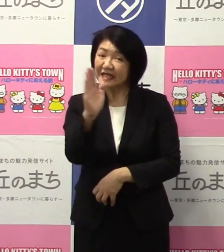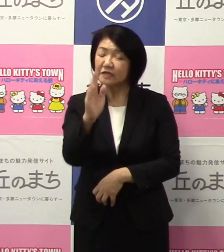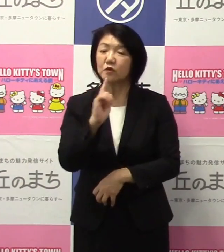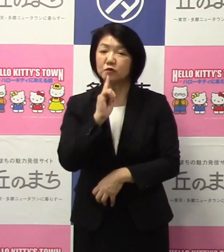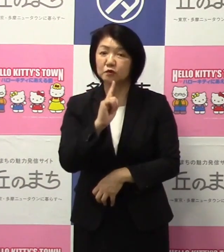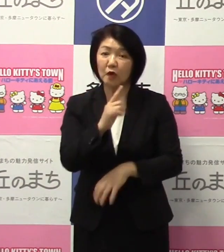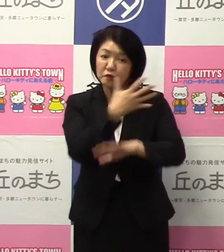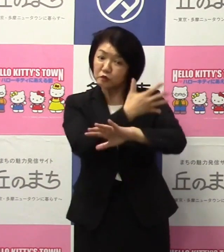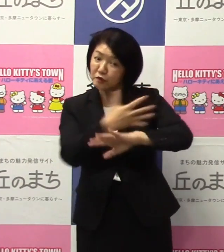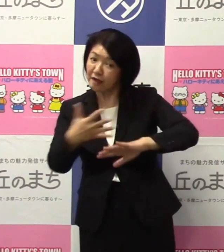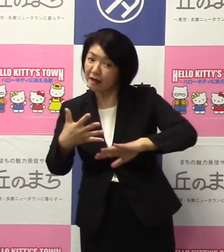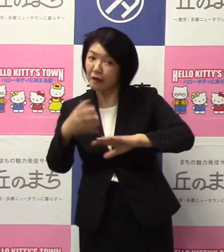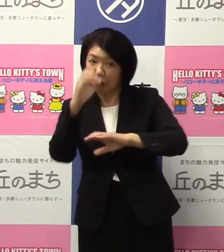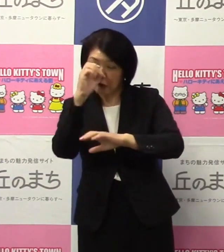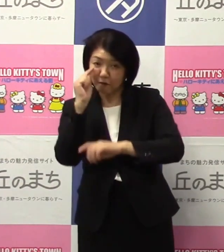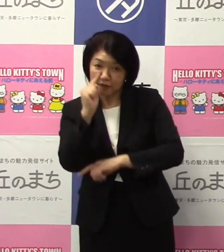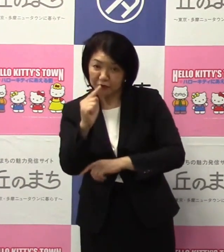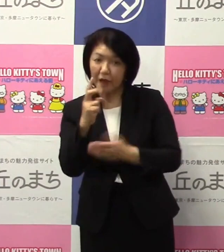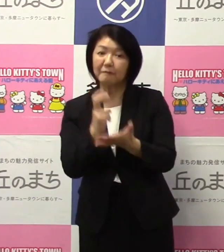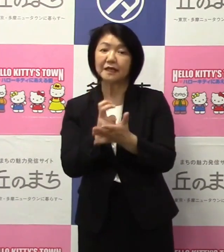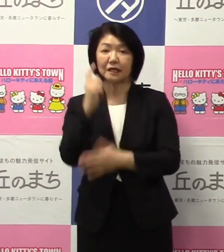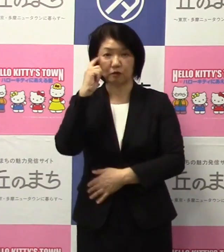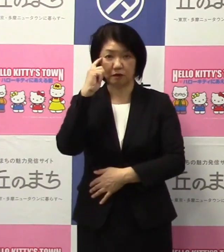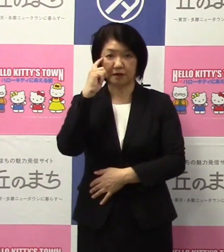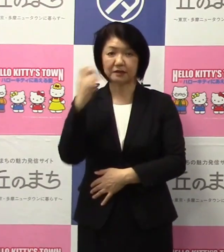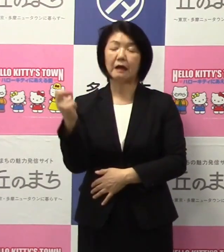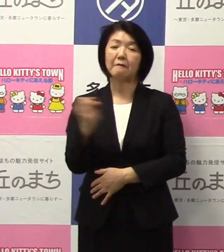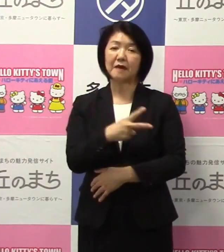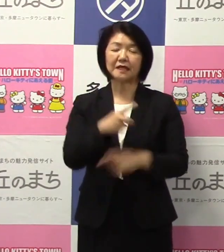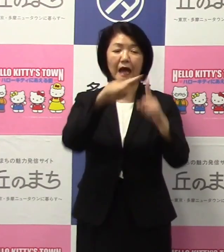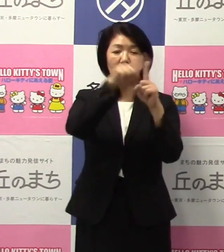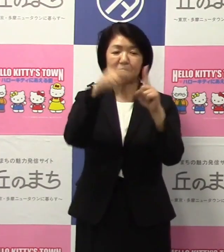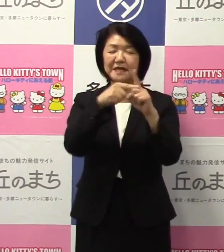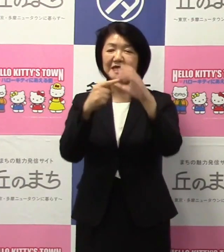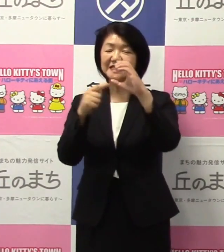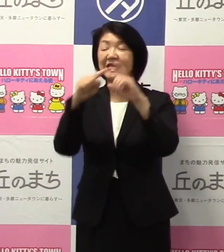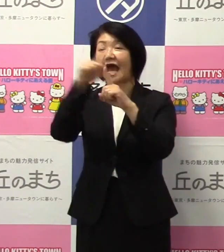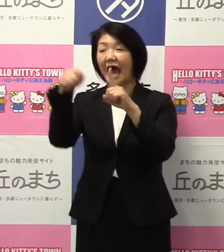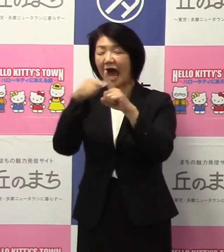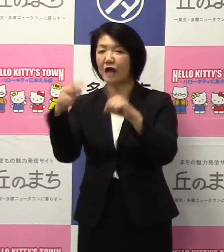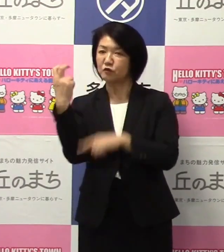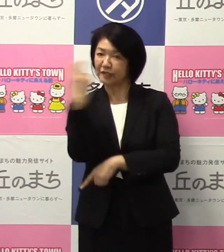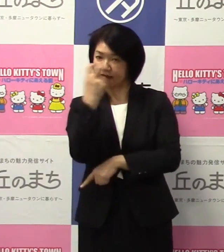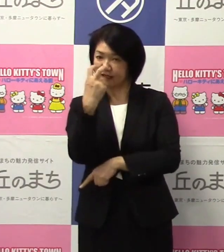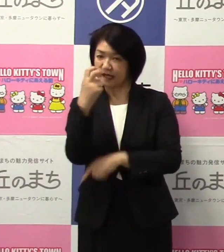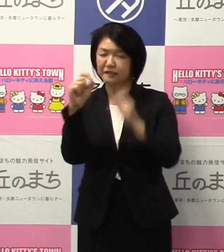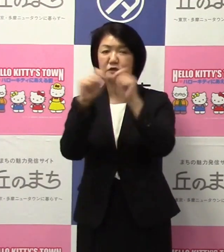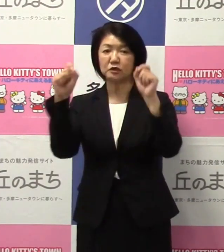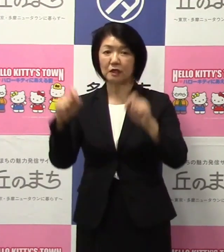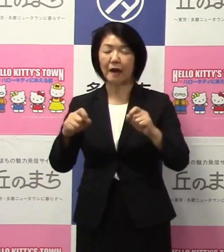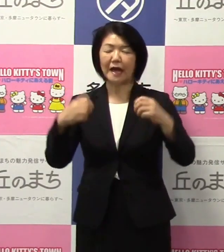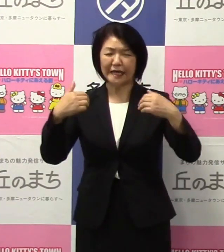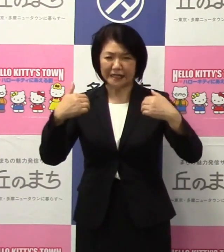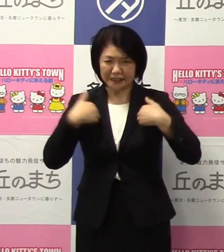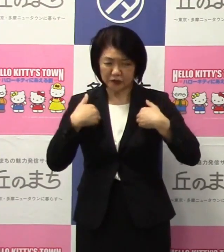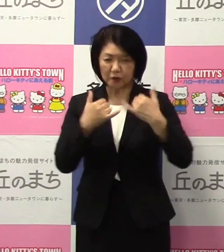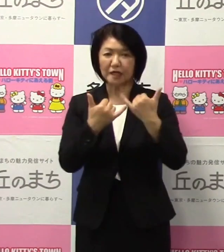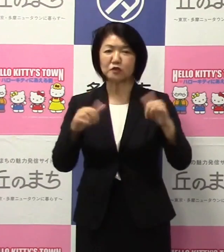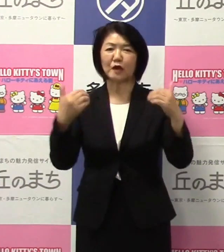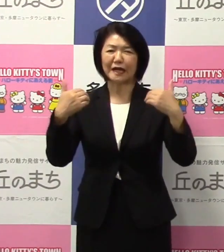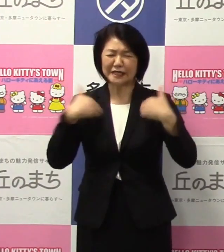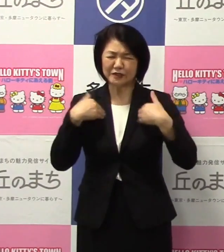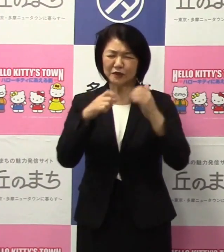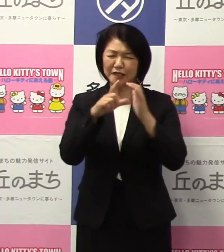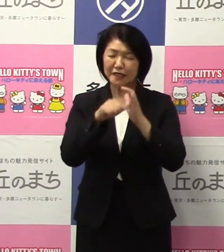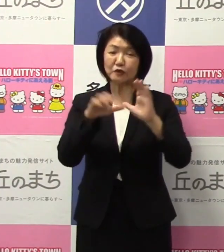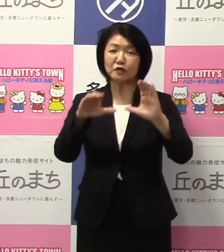。また PCR 検査については、必要な人が必要な時に受けられることを目指